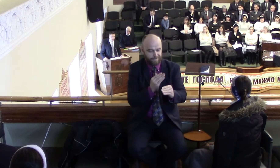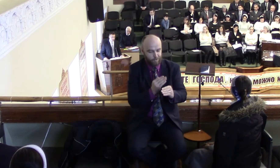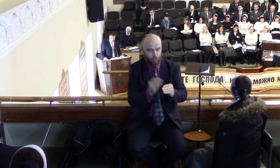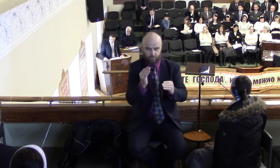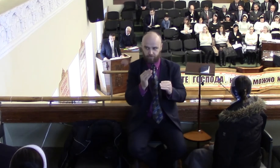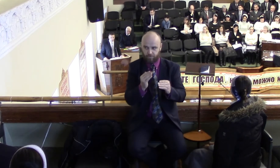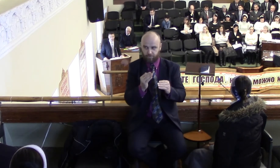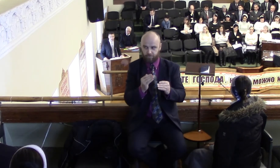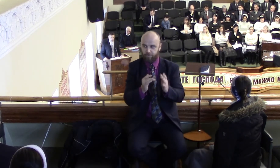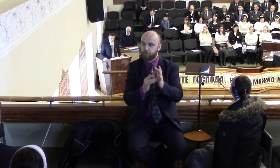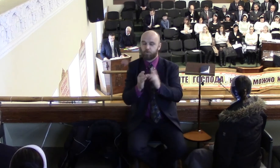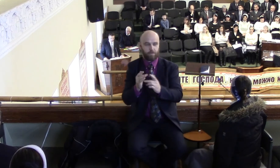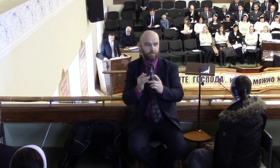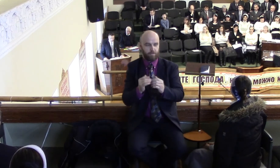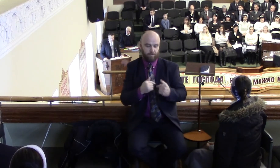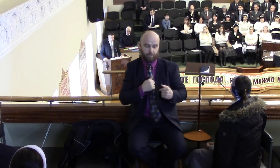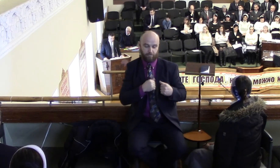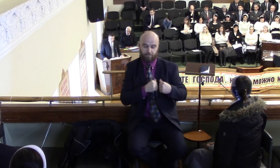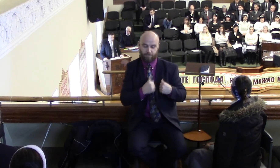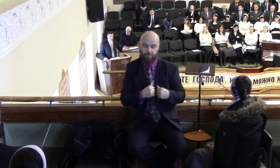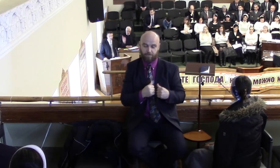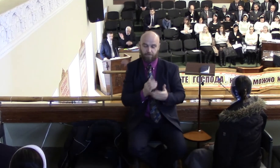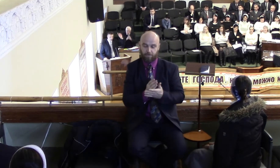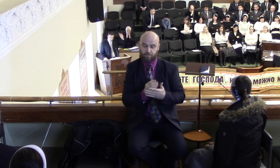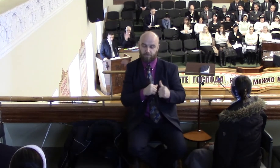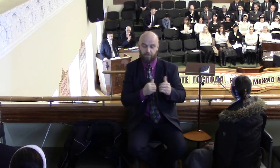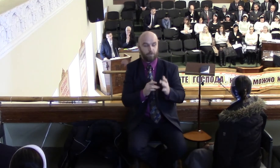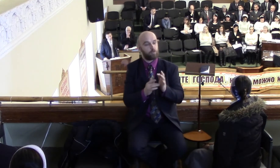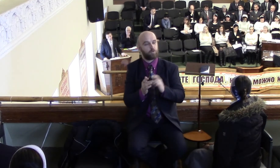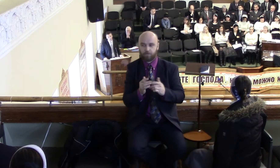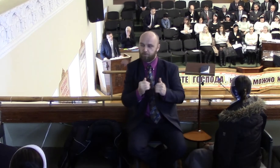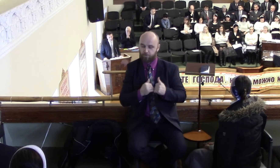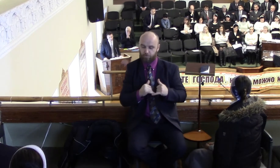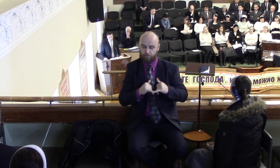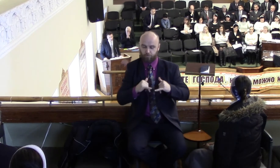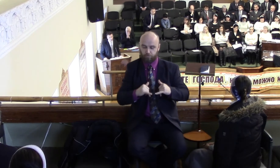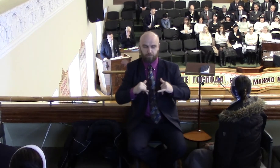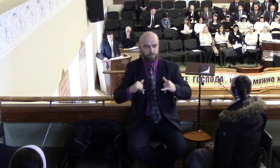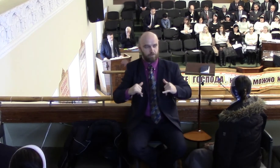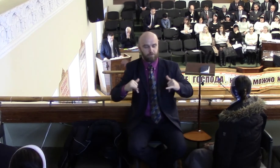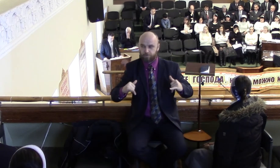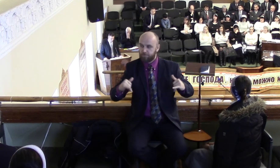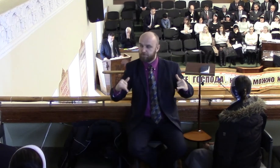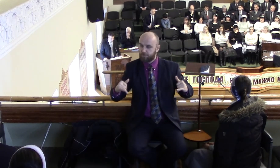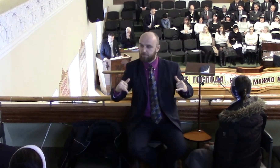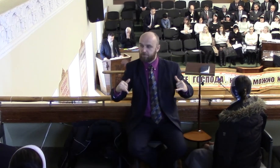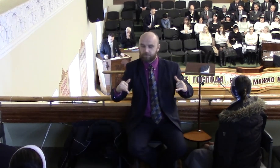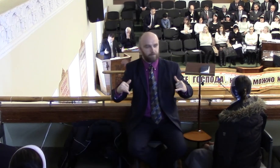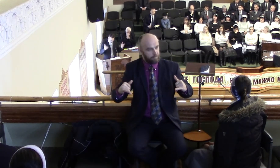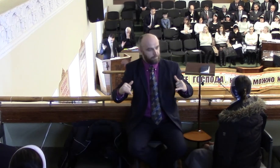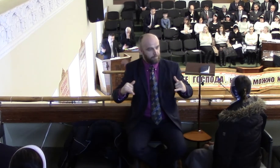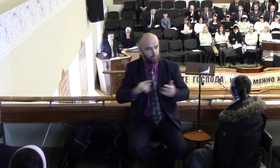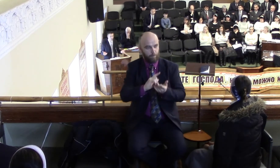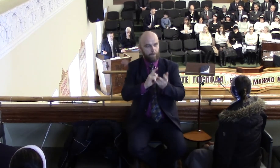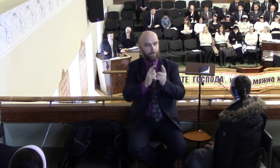привилегия спасенного человека. Посажен на небесах во Христе Иисусе. И